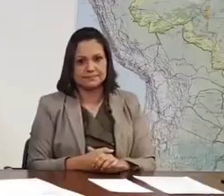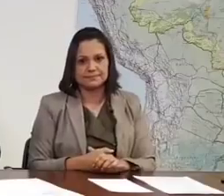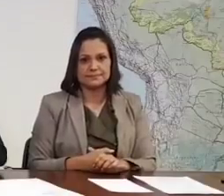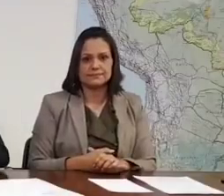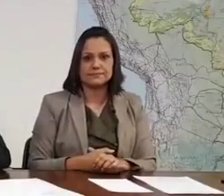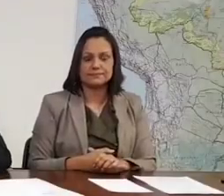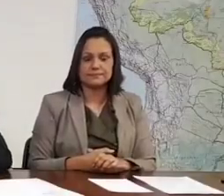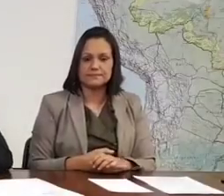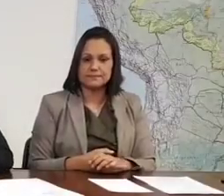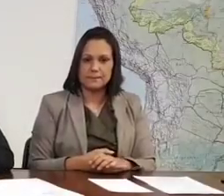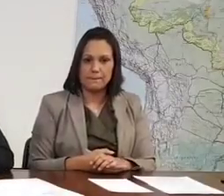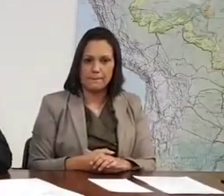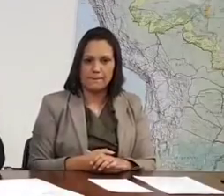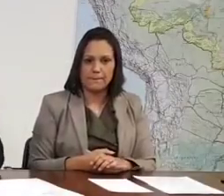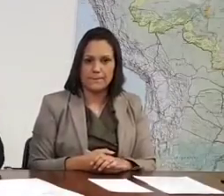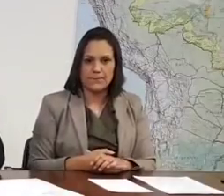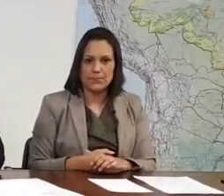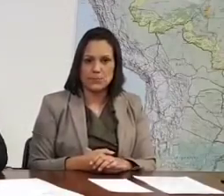O prazo